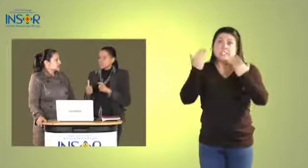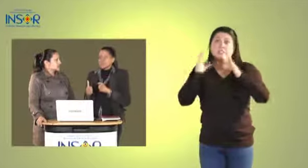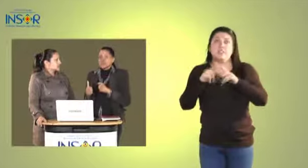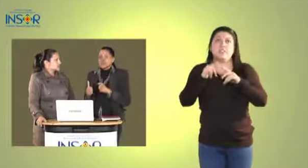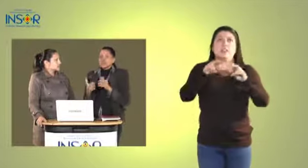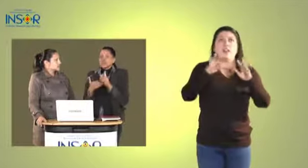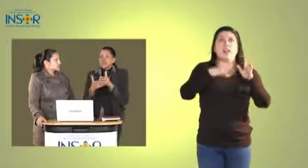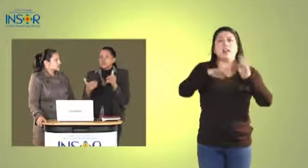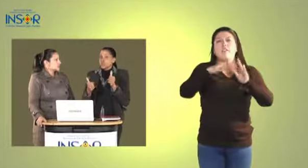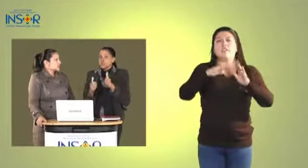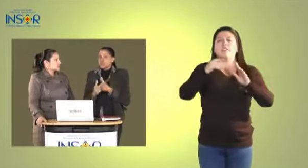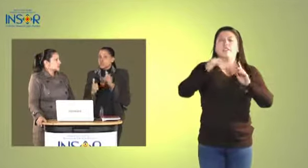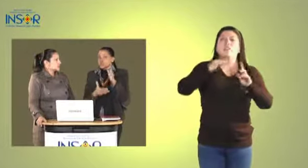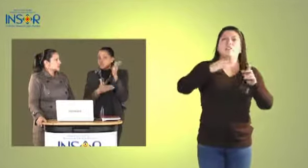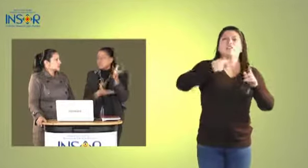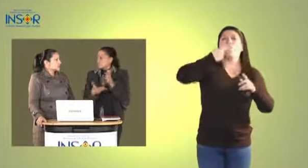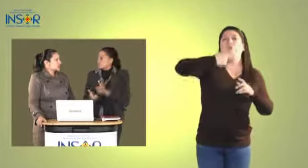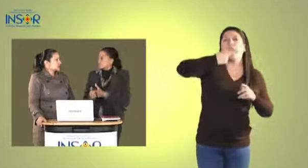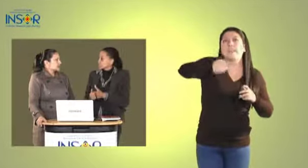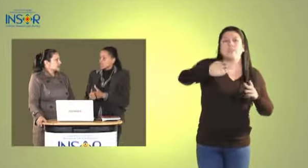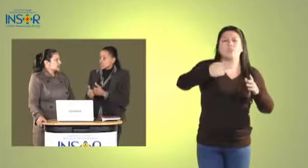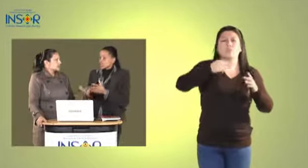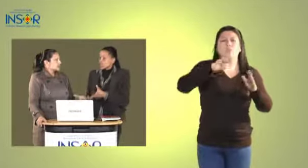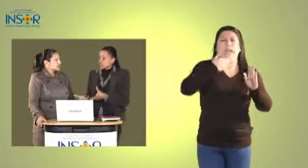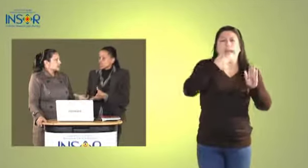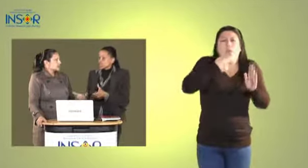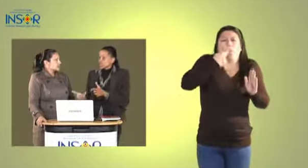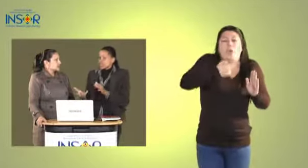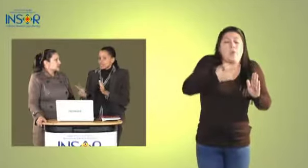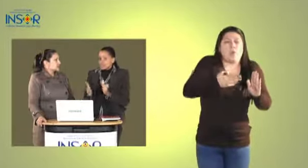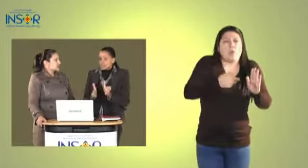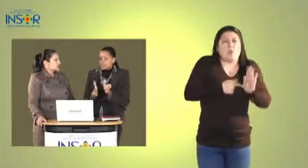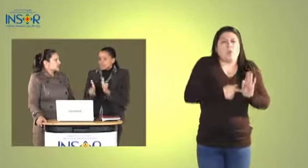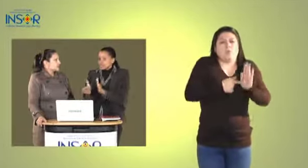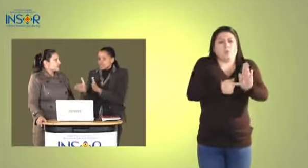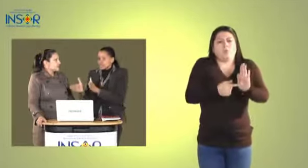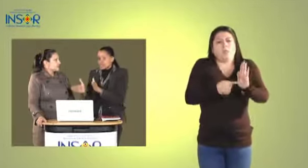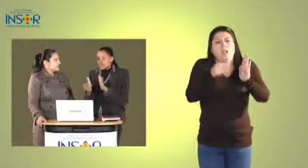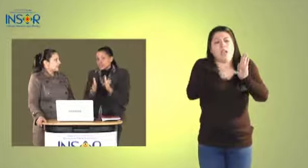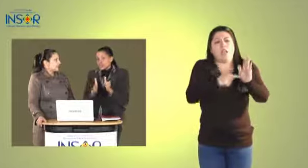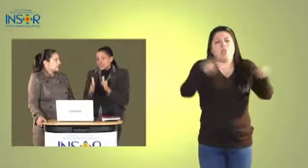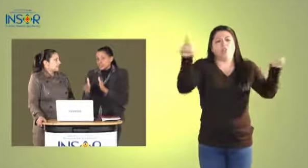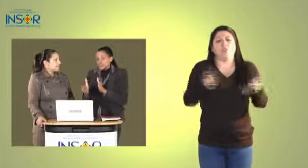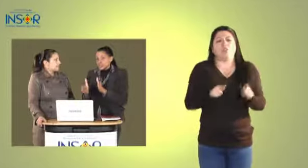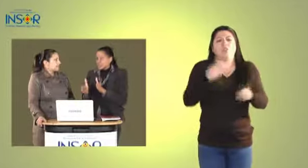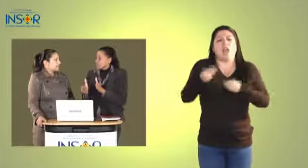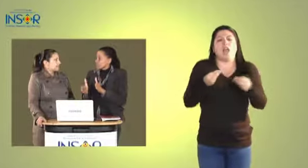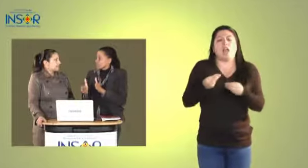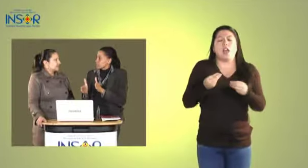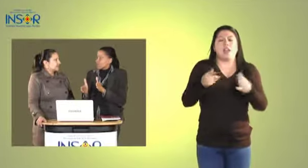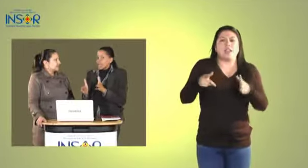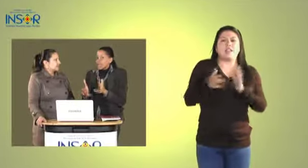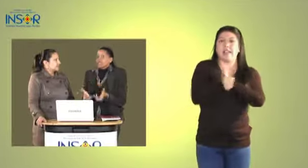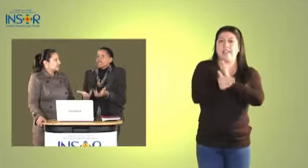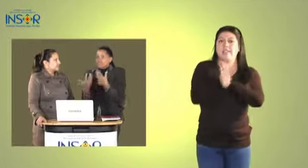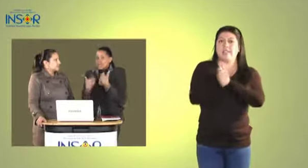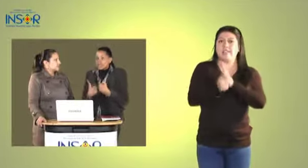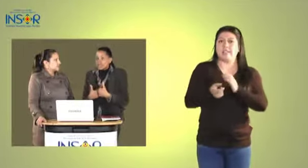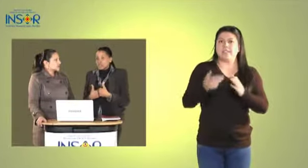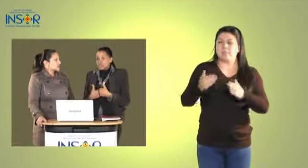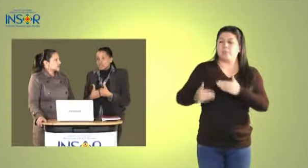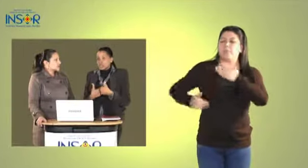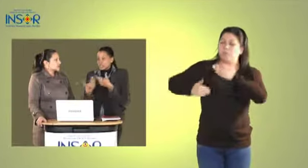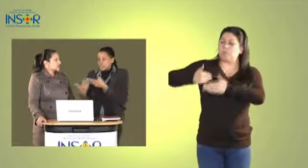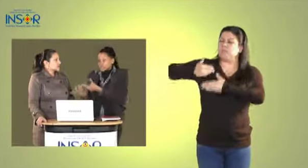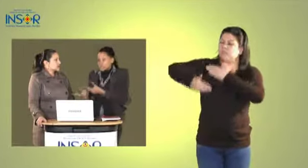tema específico, de pronto un cuento, a partir de un cuento hacer un resumen, digamos, esos propósitos y esas destrezas que van